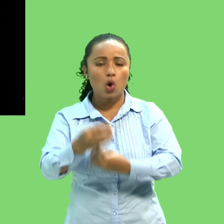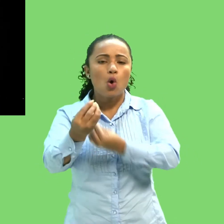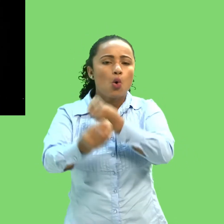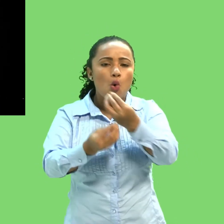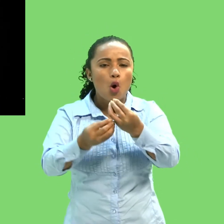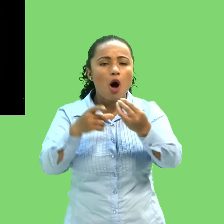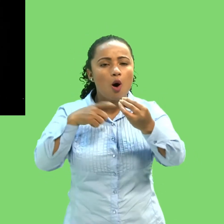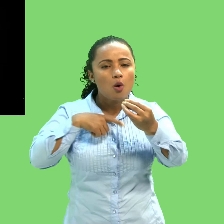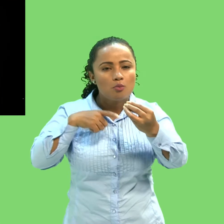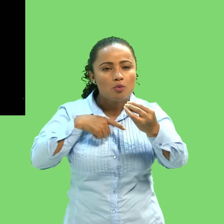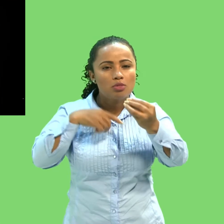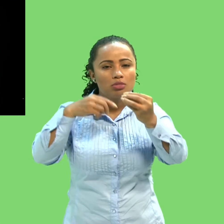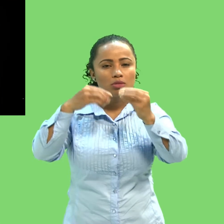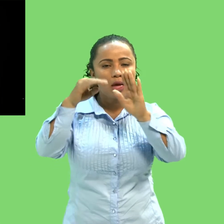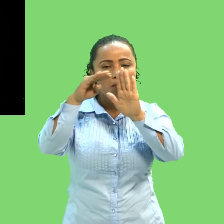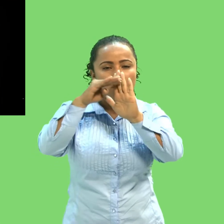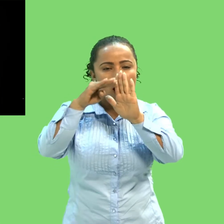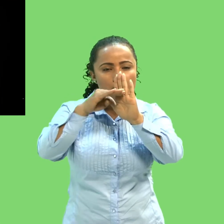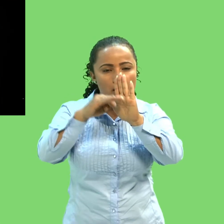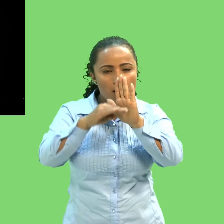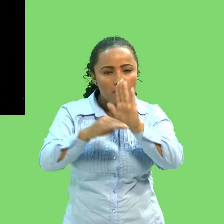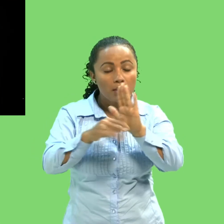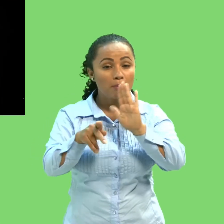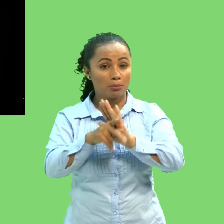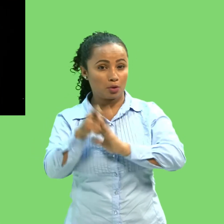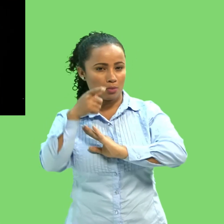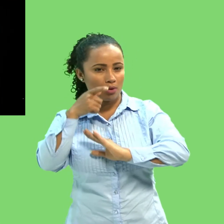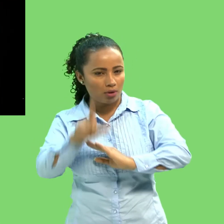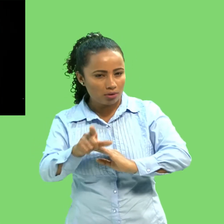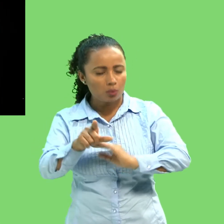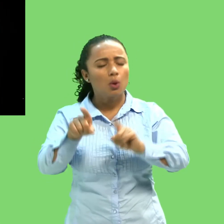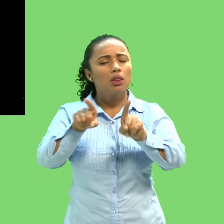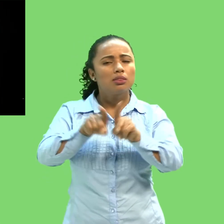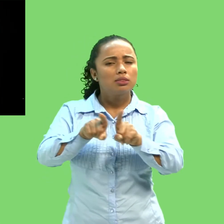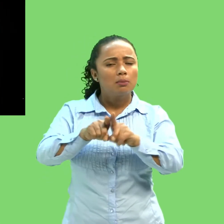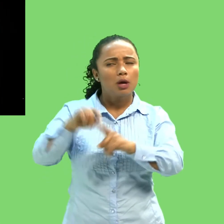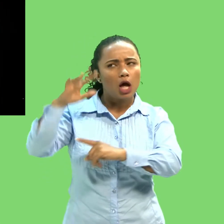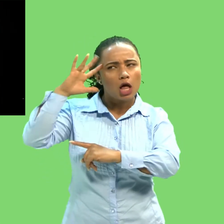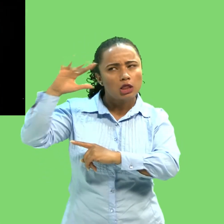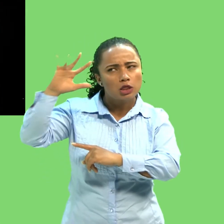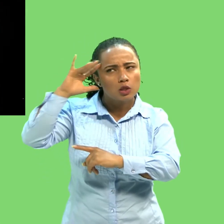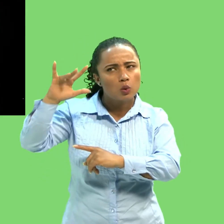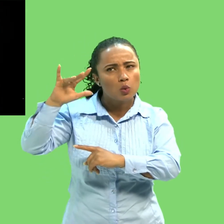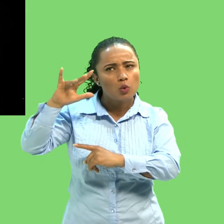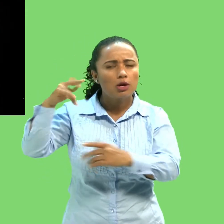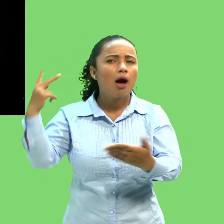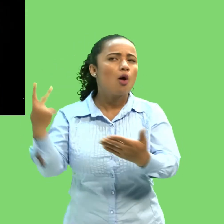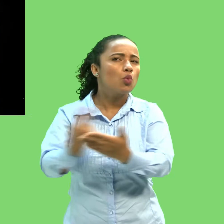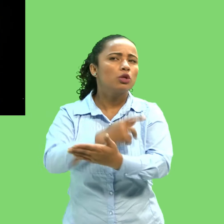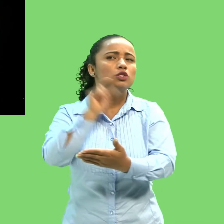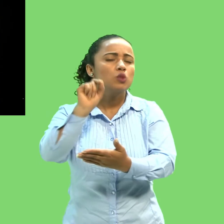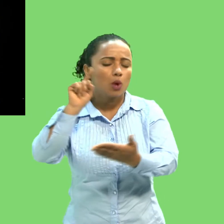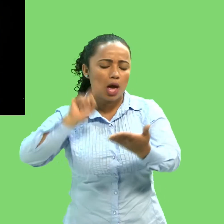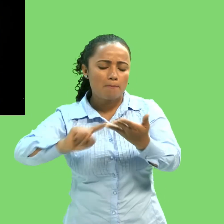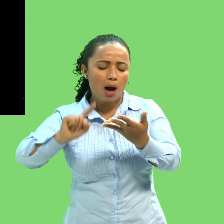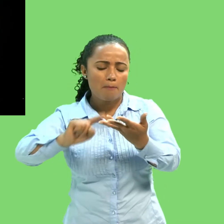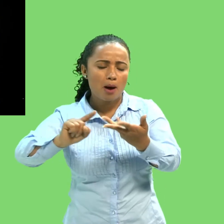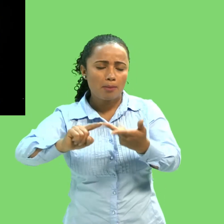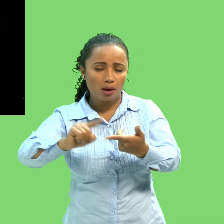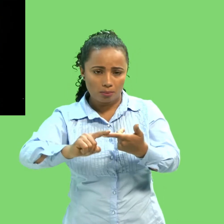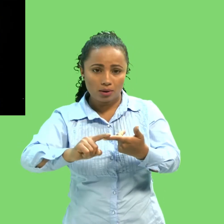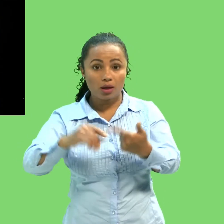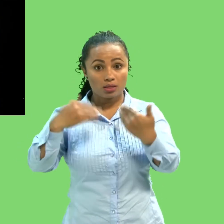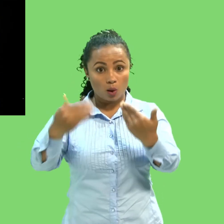constituição pela própria teoria, que é embasada em fatos. Então nós temos lá a própria linguística aplicada.